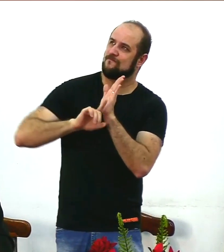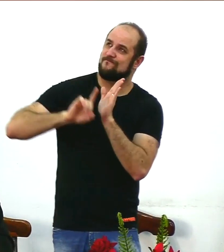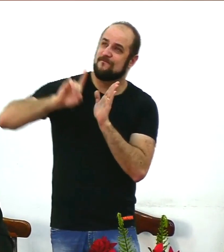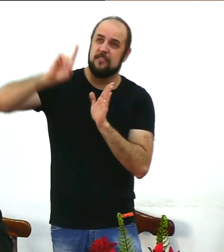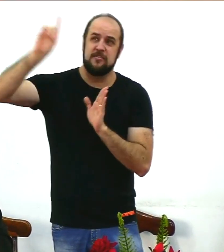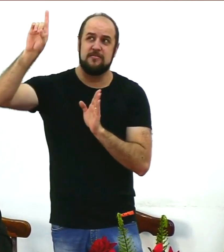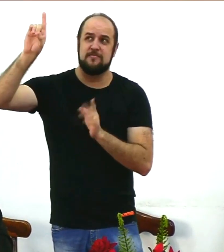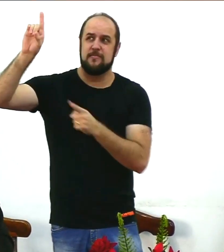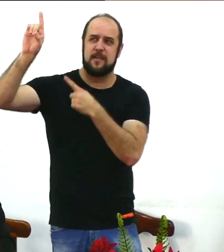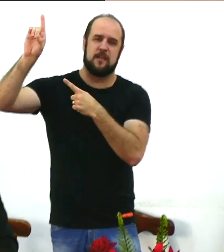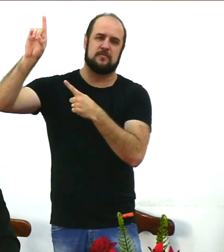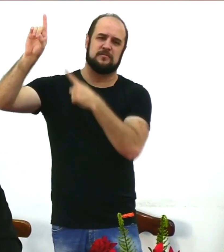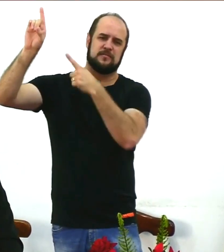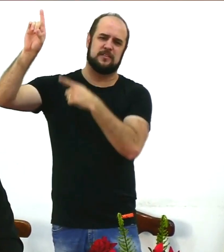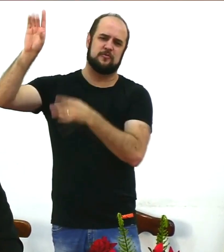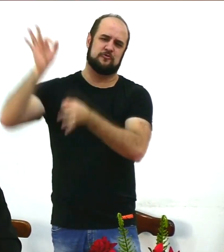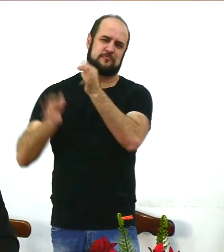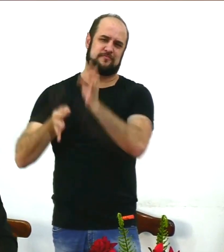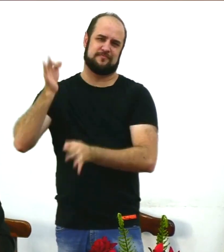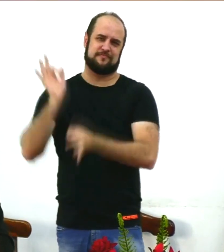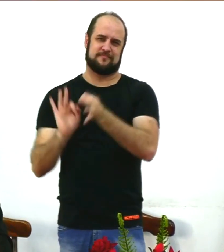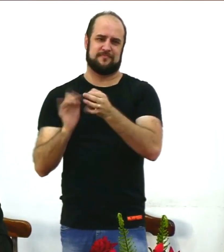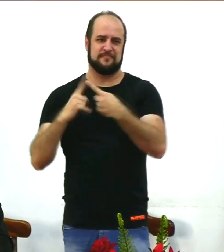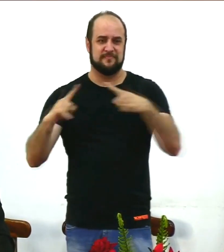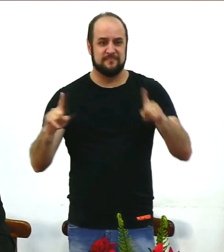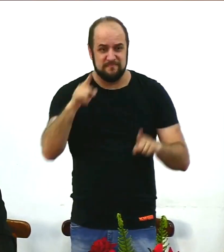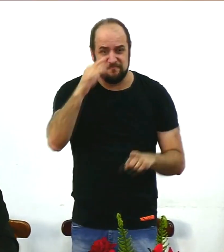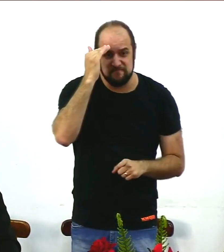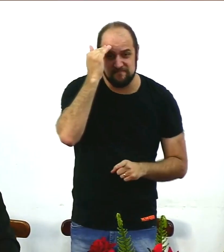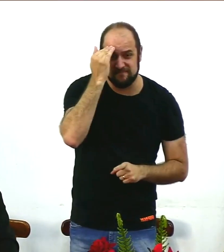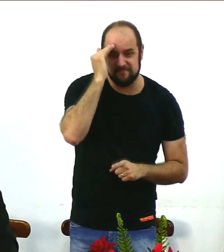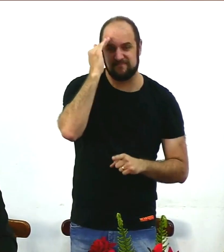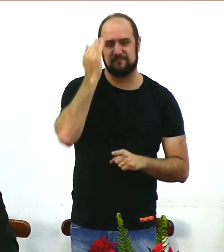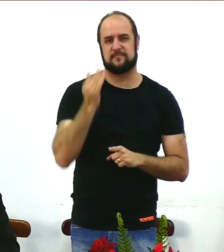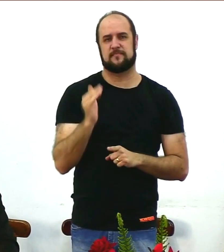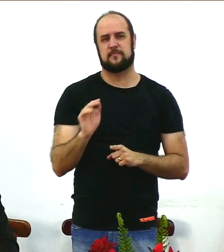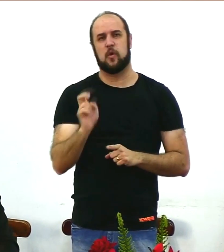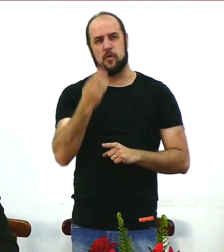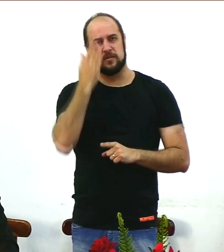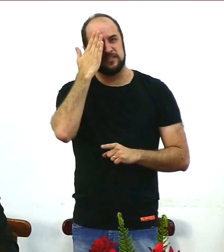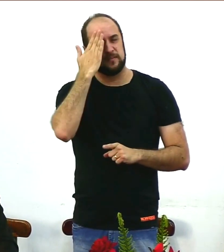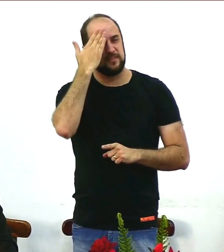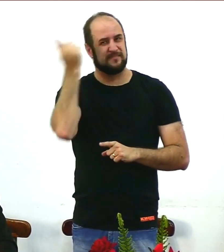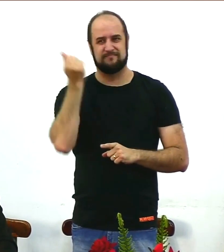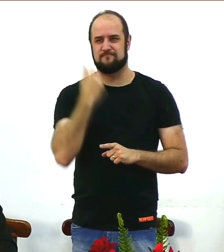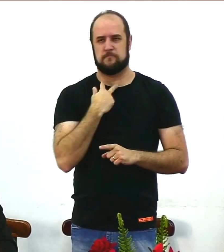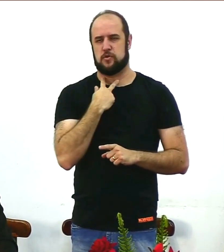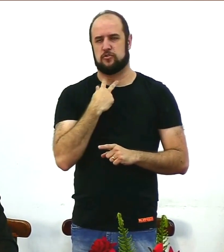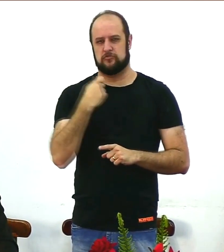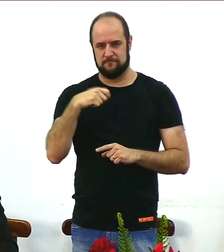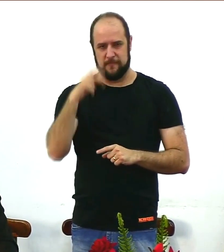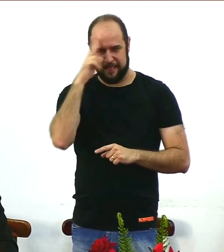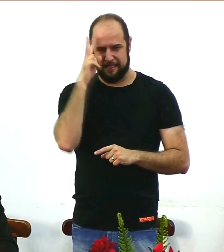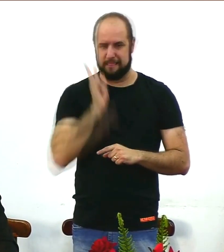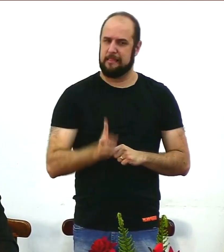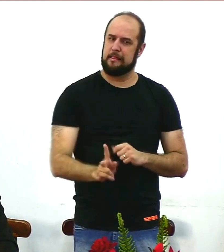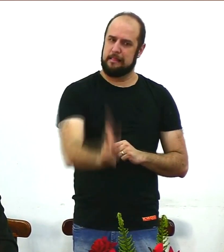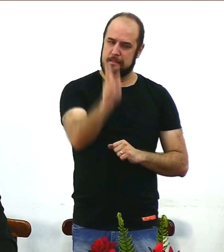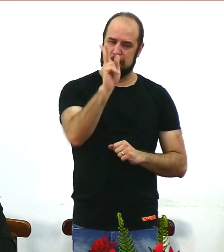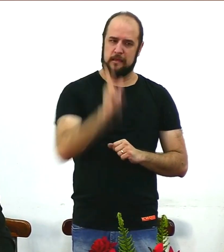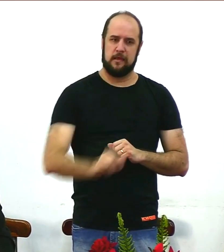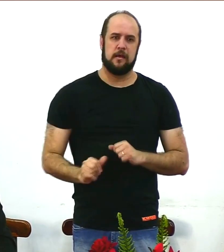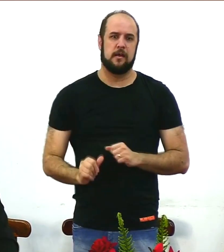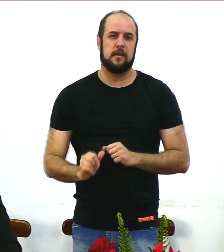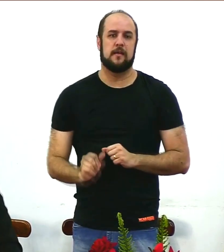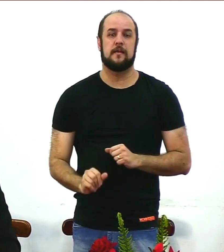lei, que você deve odiar os teus inimigos, mas eu lhes digo, ame os teus inimigos. Ou seja, na revelação progressiva,